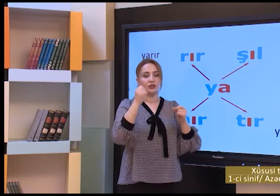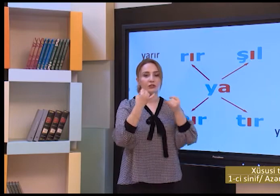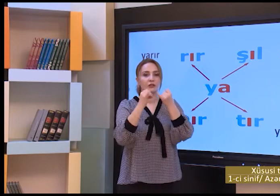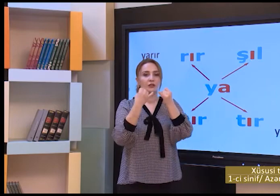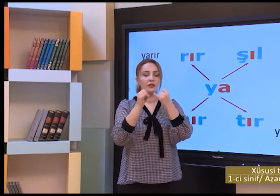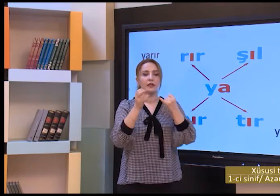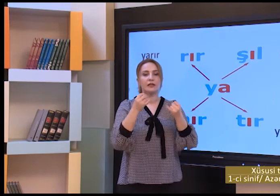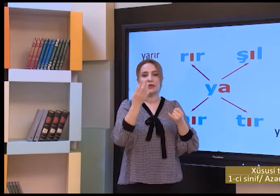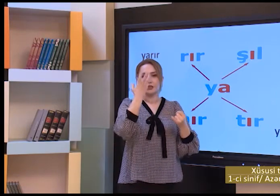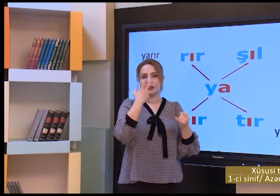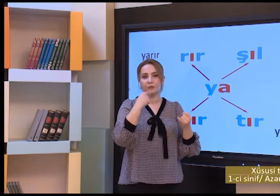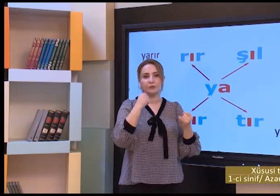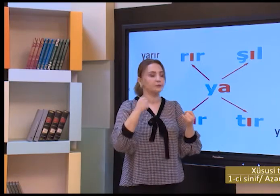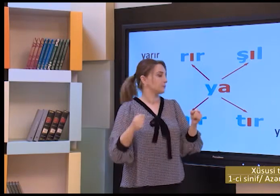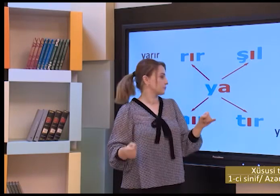yaşıl rəng.